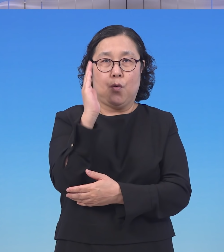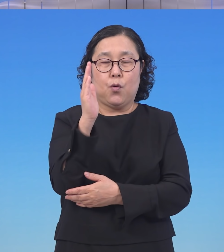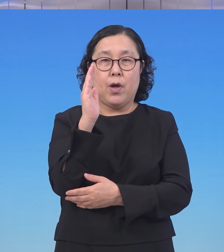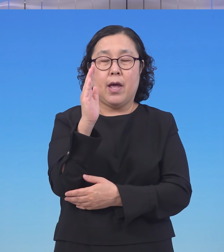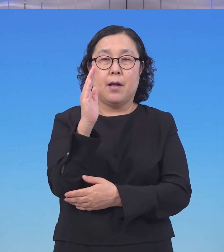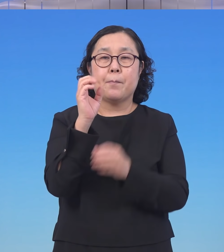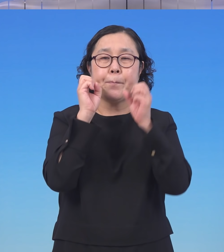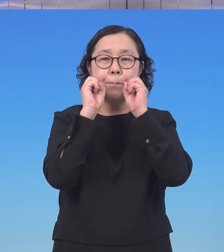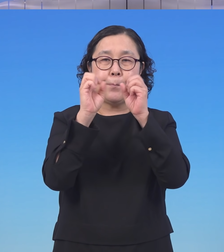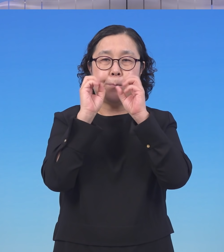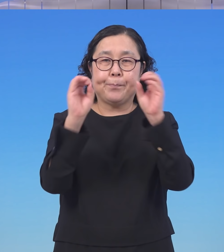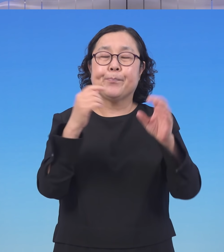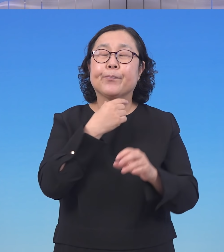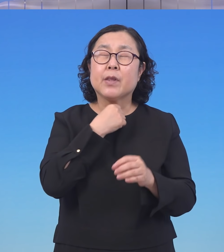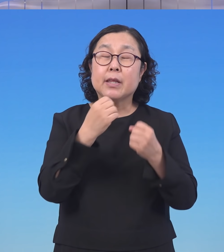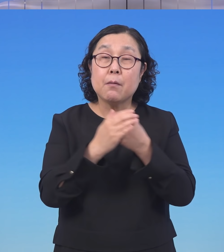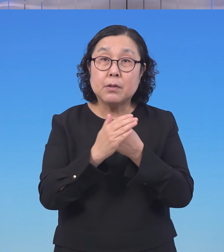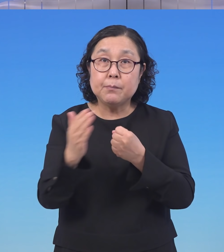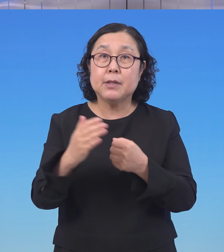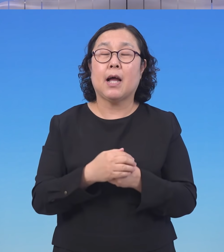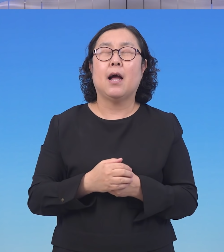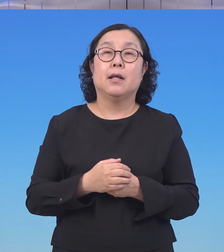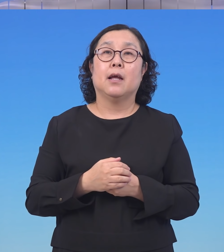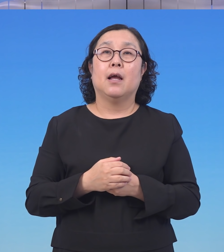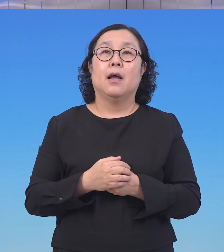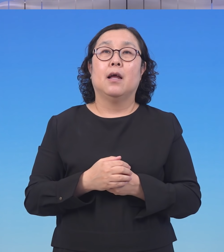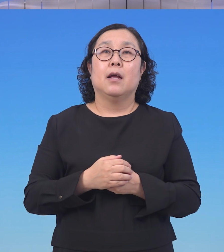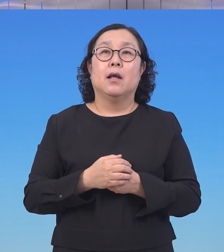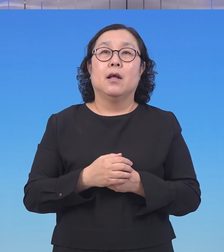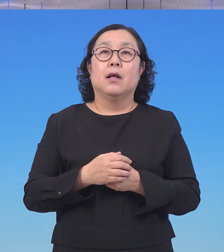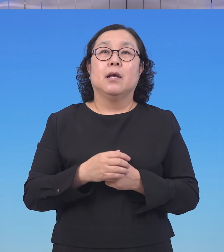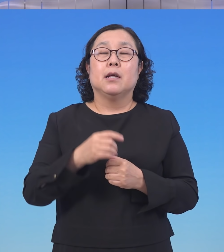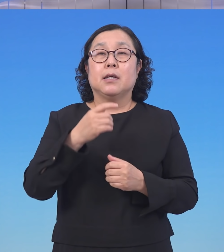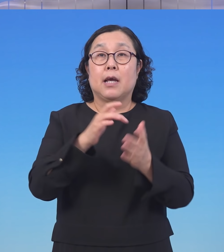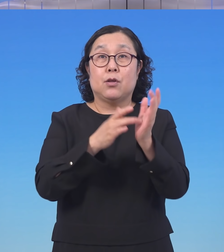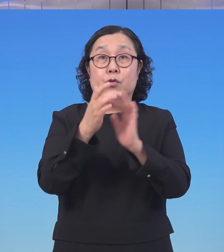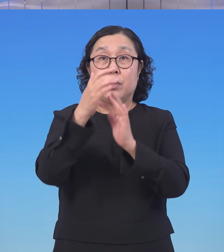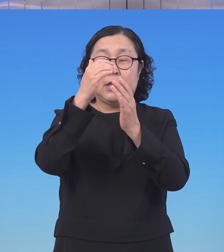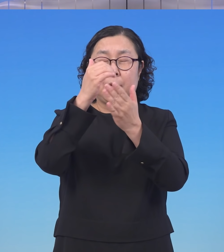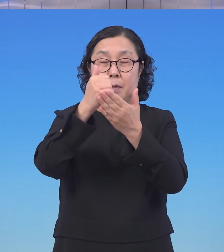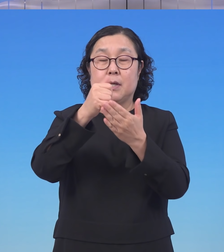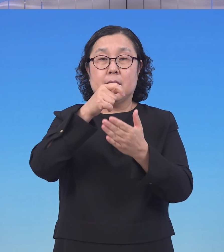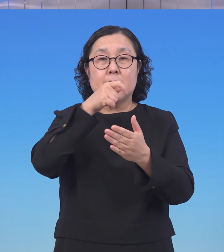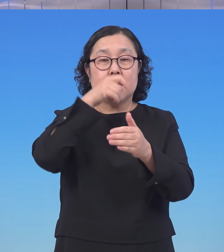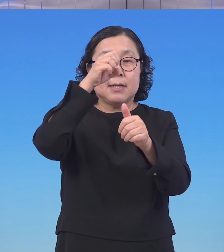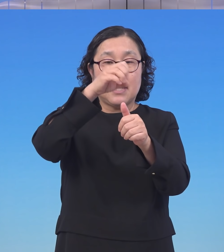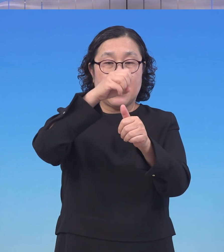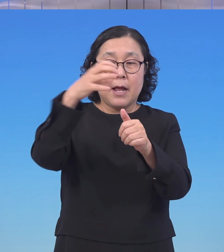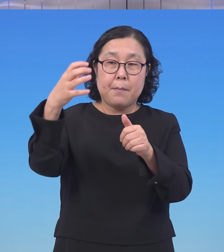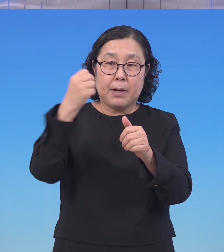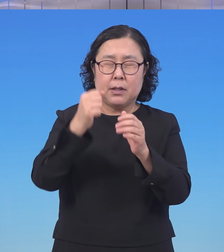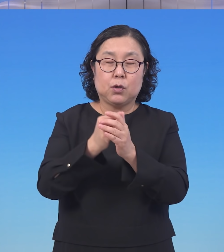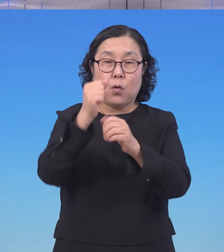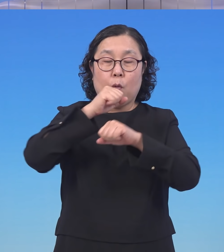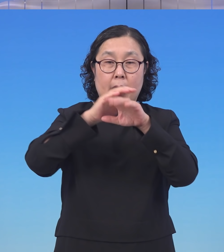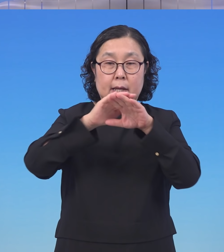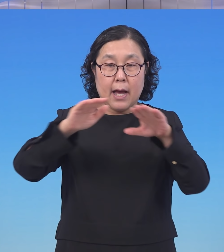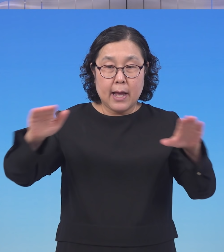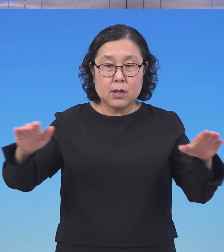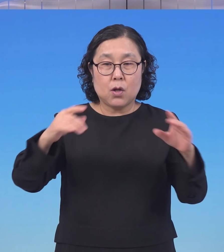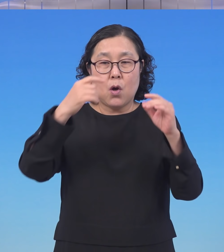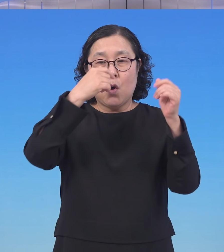오늘 말씀의 배경이 어떻게 되는가 하면은 지난 시간에 살펴본 것처럼 이제 예수님께서 세례를 받으시고 그리고